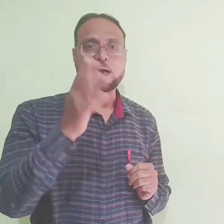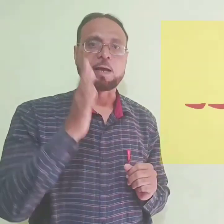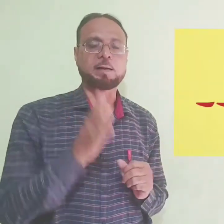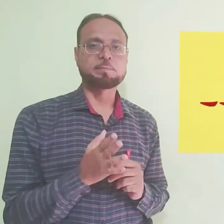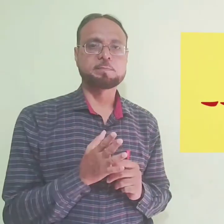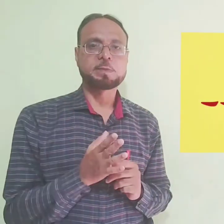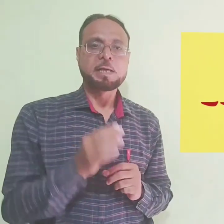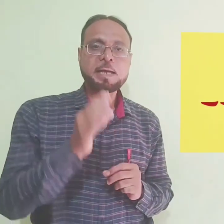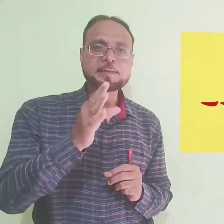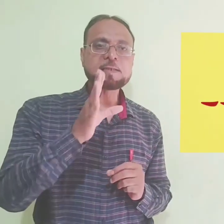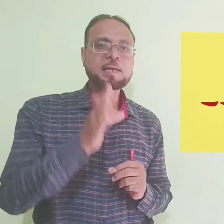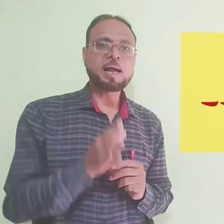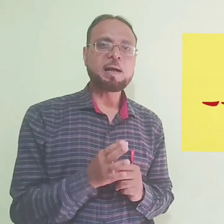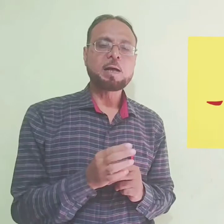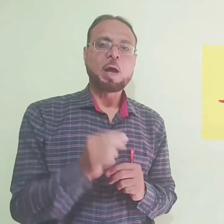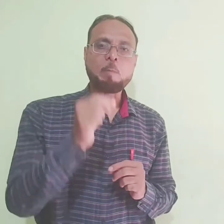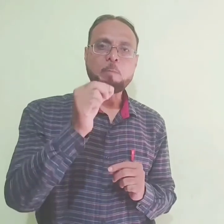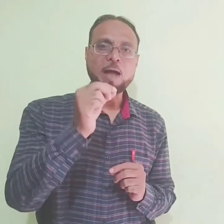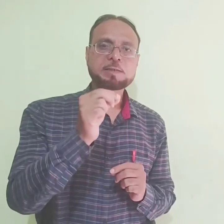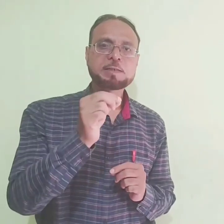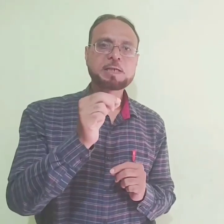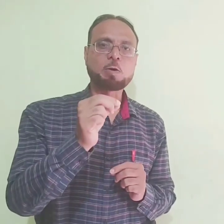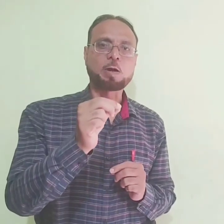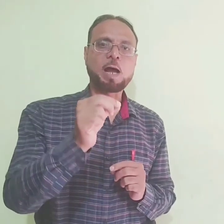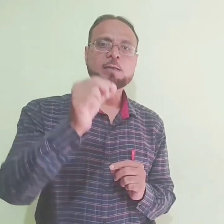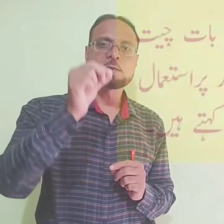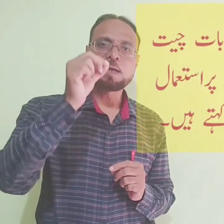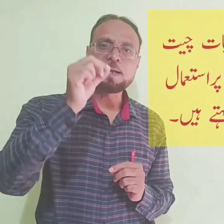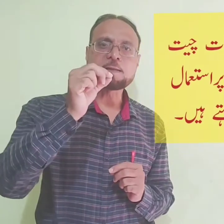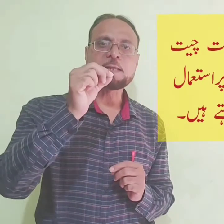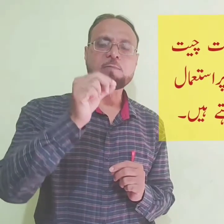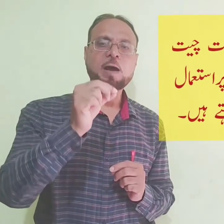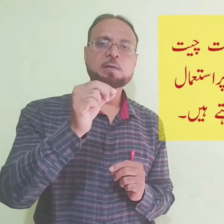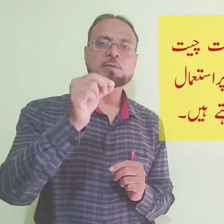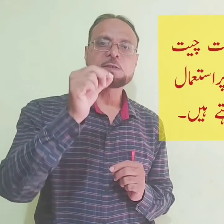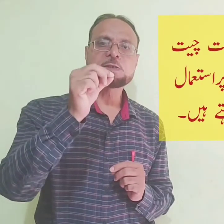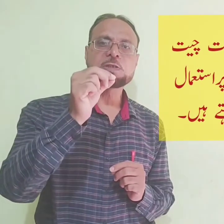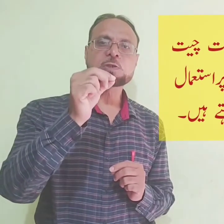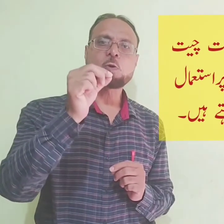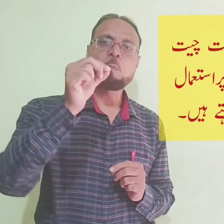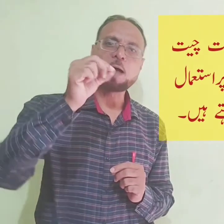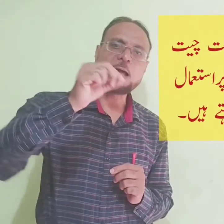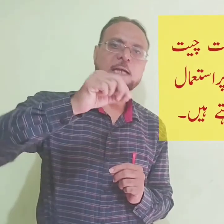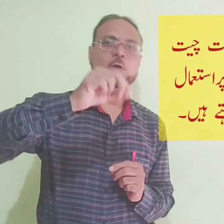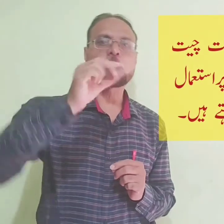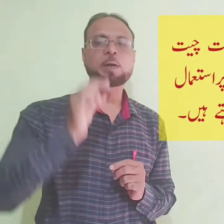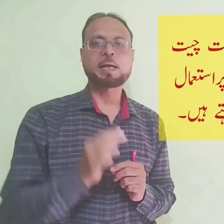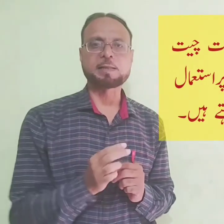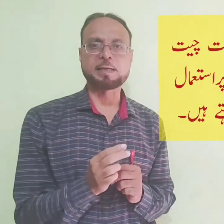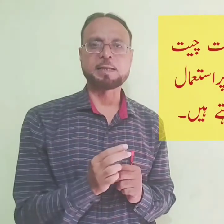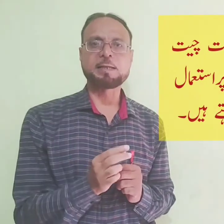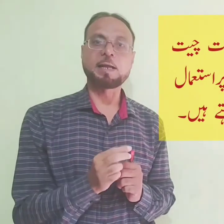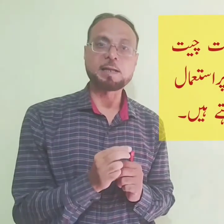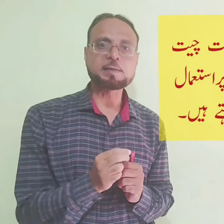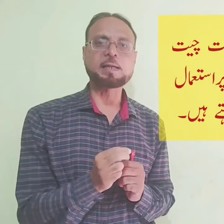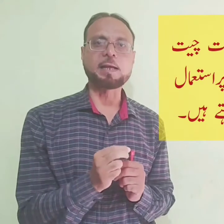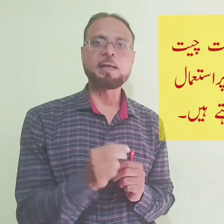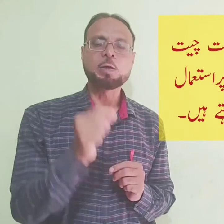वगैरह। इसी तरह हम बातचीत के दौरान या लिखते वक्त जिस चीज को मादा के तौर पर कहते हैं या लिखते हैं